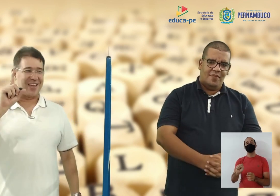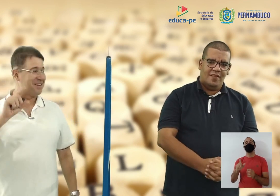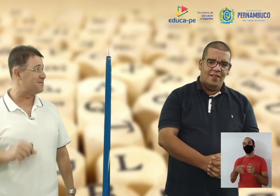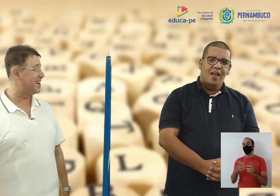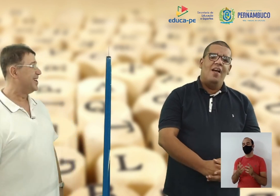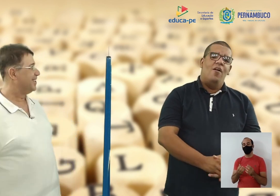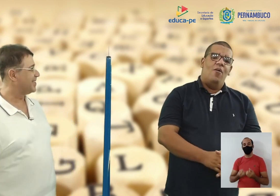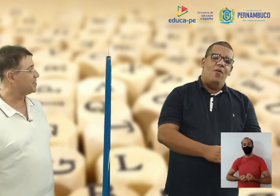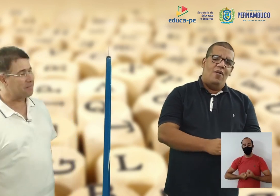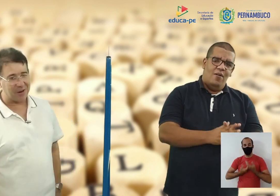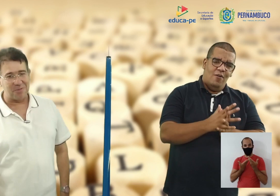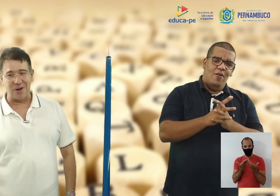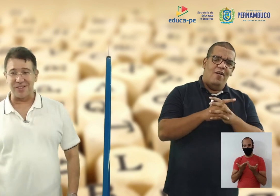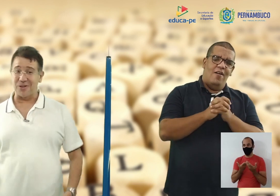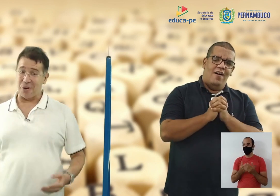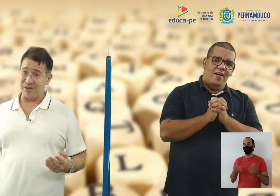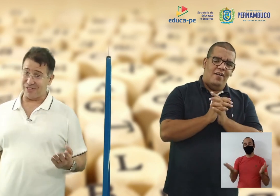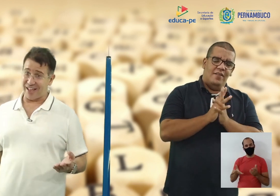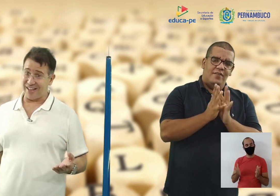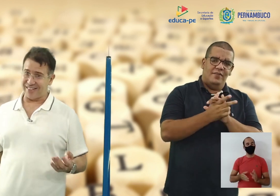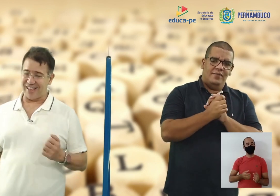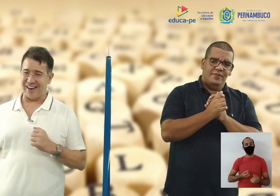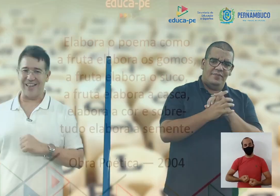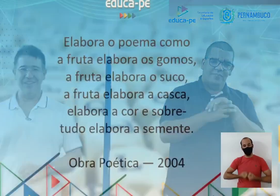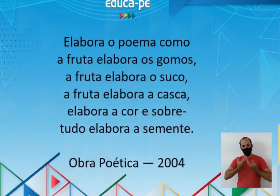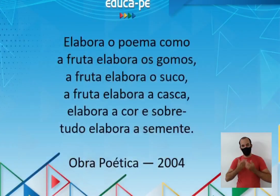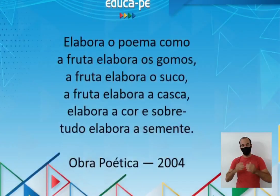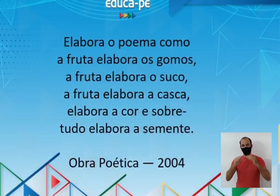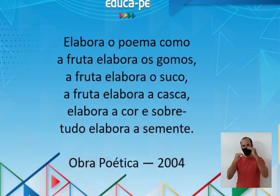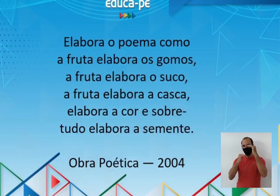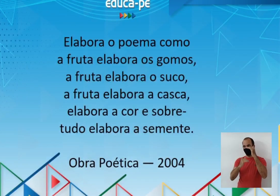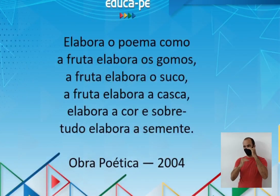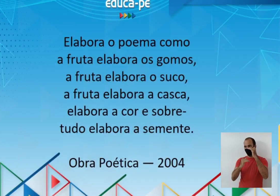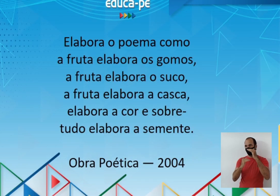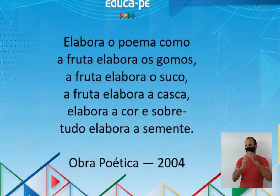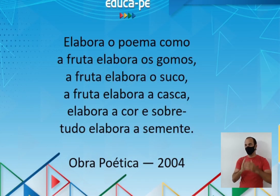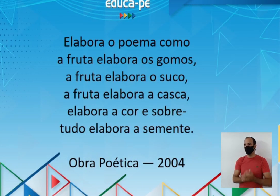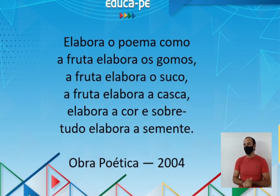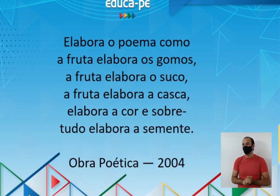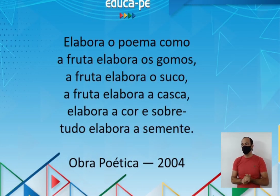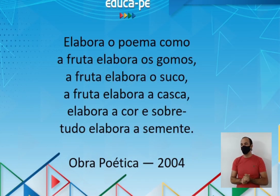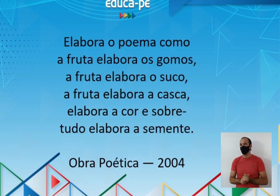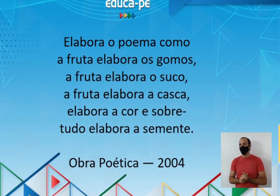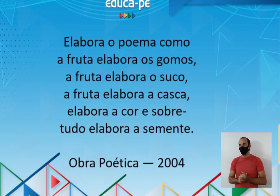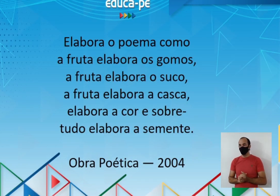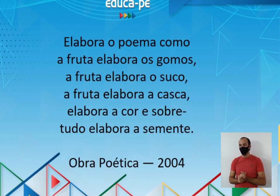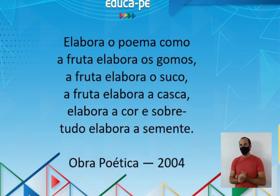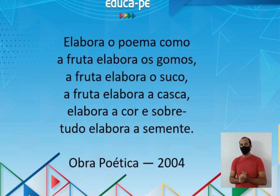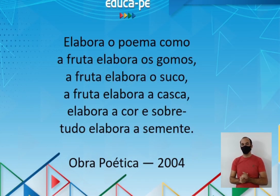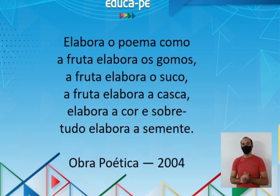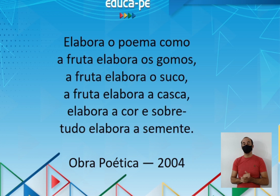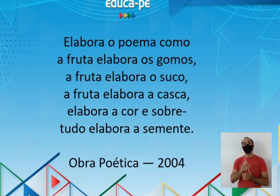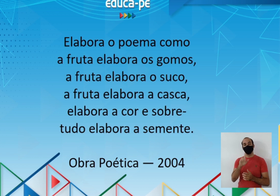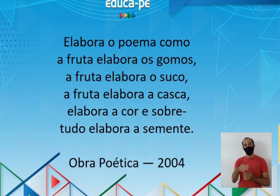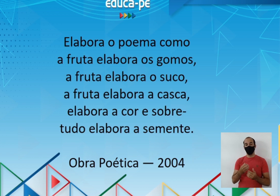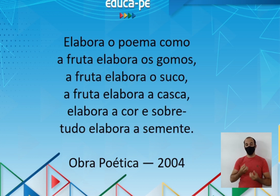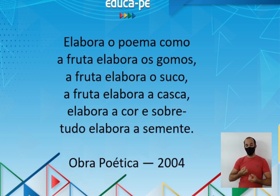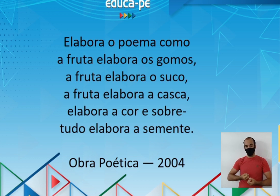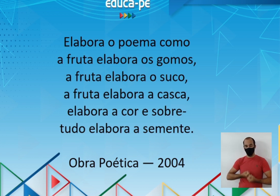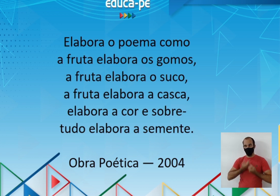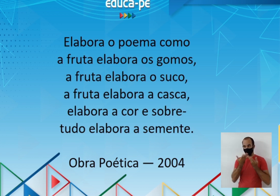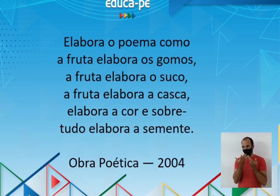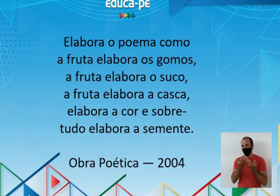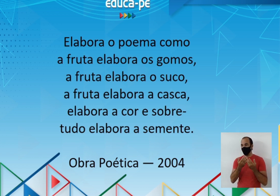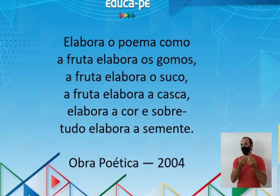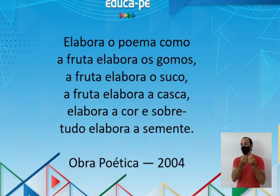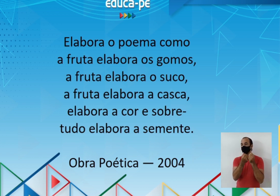o poema, certo? Mauro Mota, como está na tela, vamos ver? Ok, professor Robson. Bem, esse poema chama-se Arte